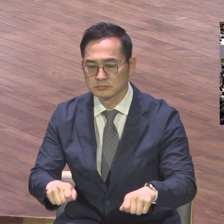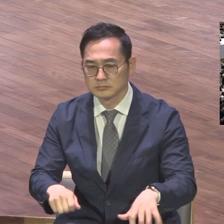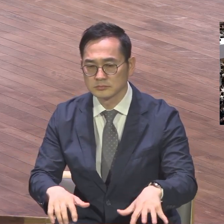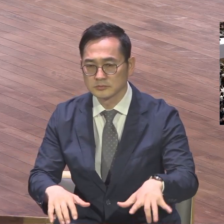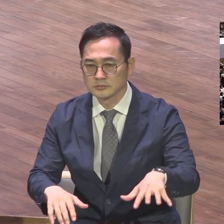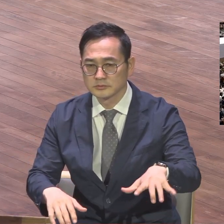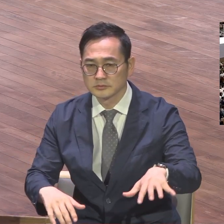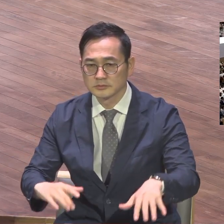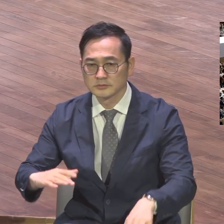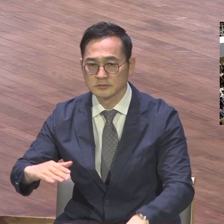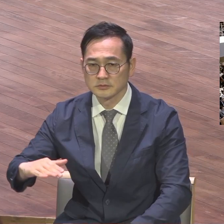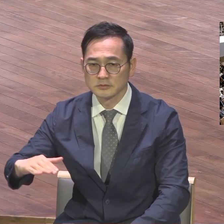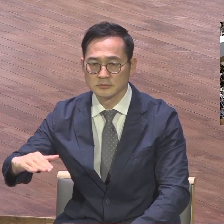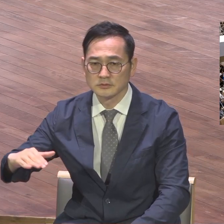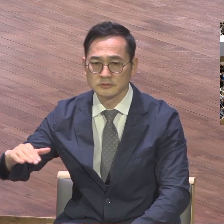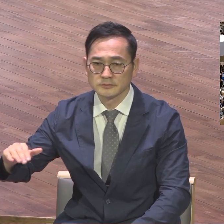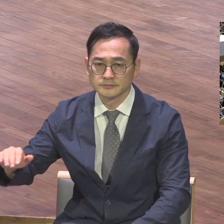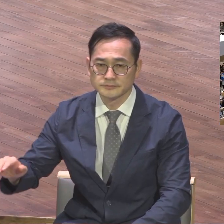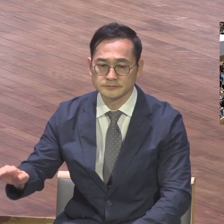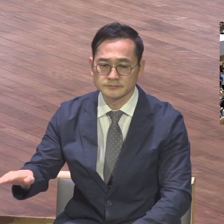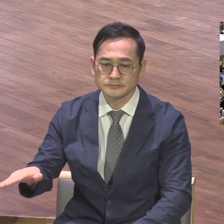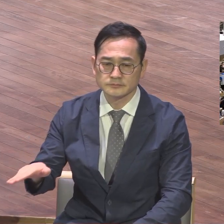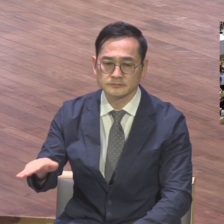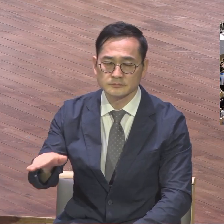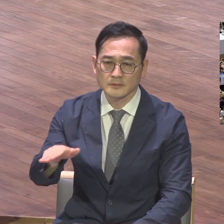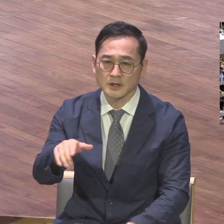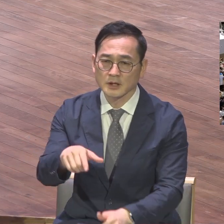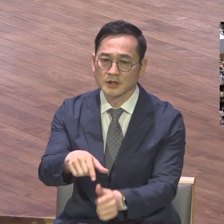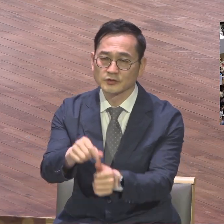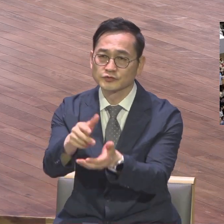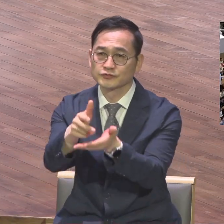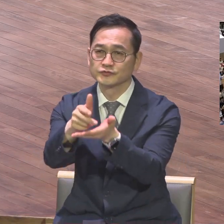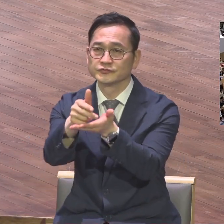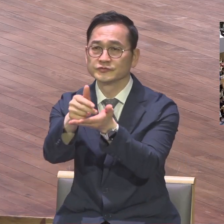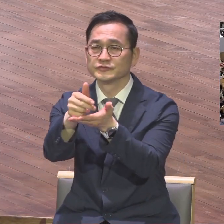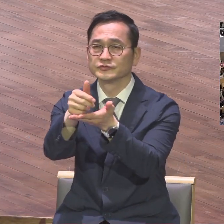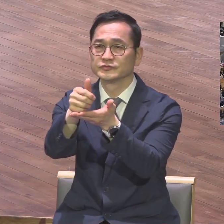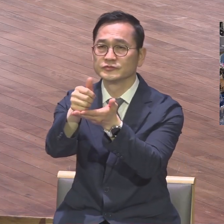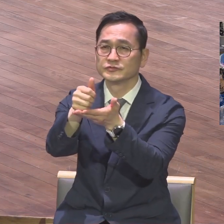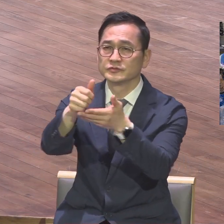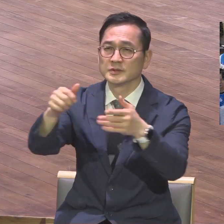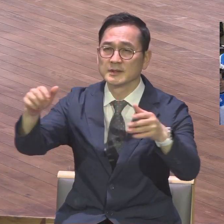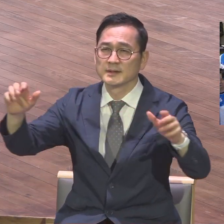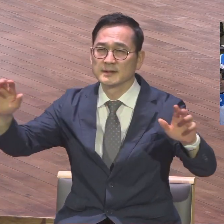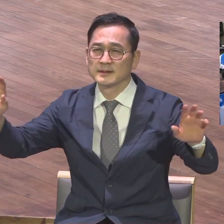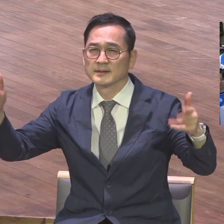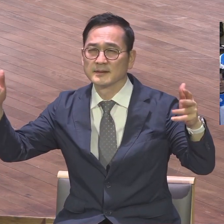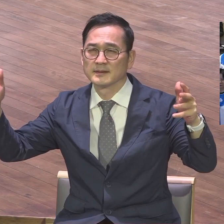우주여 왕통일보